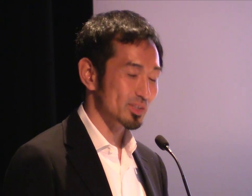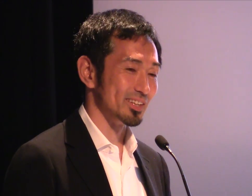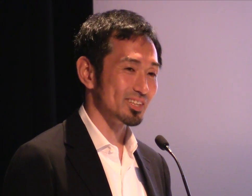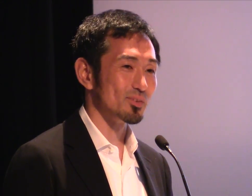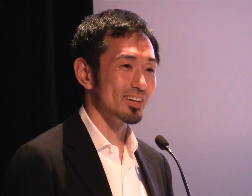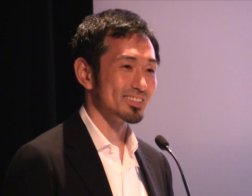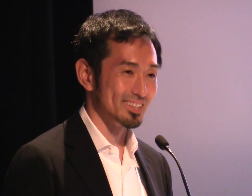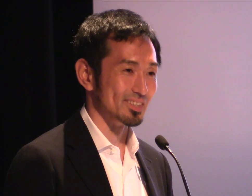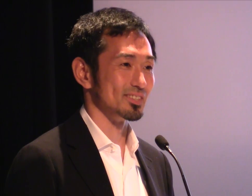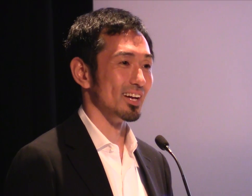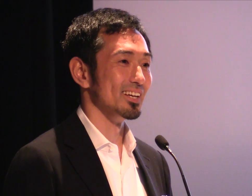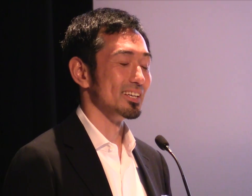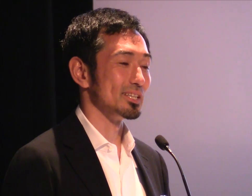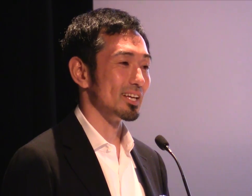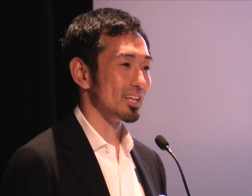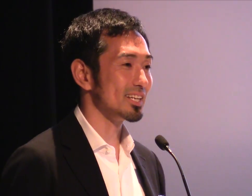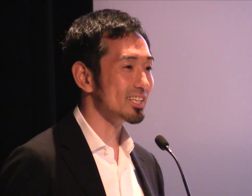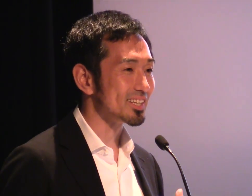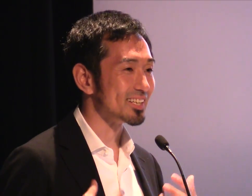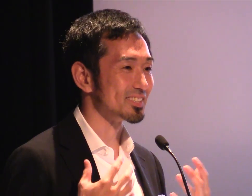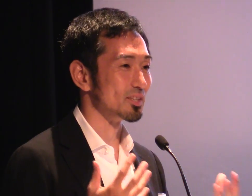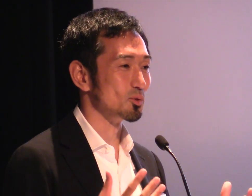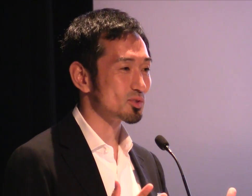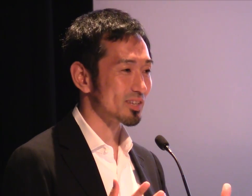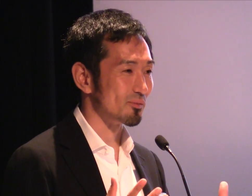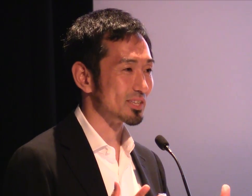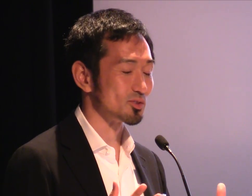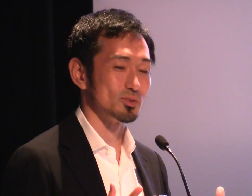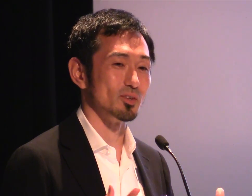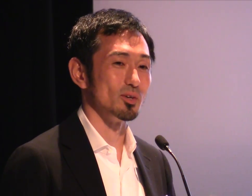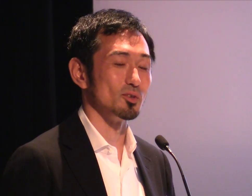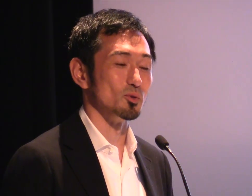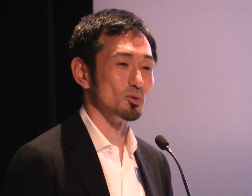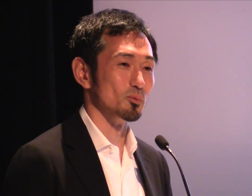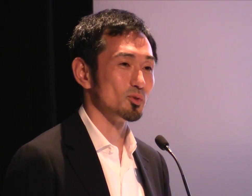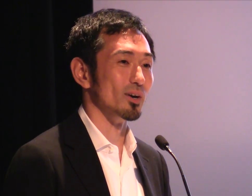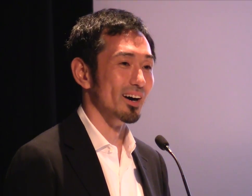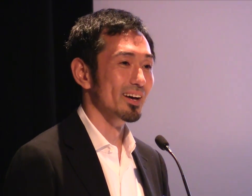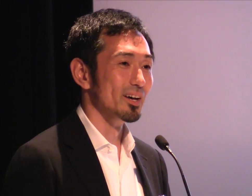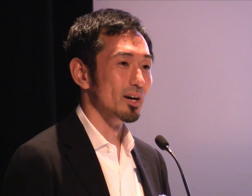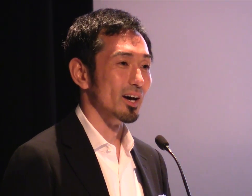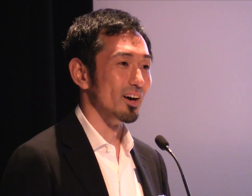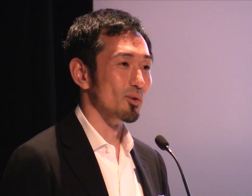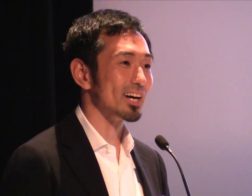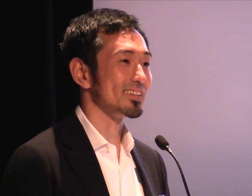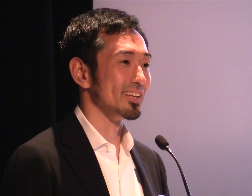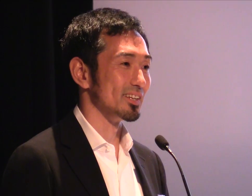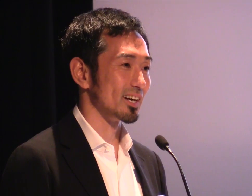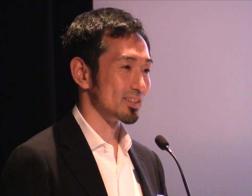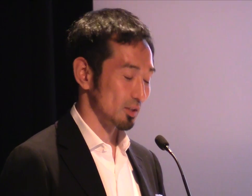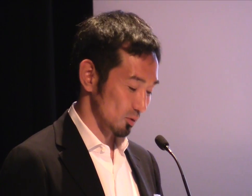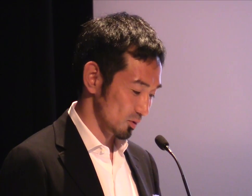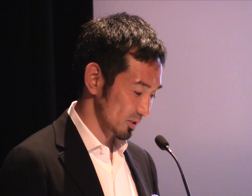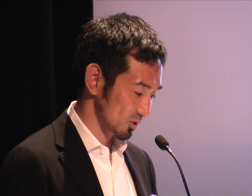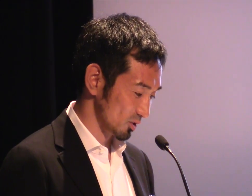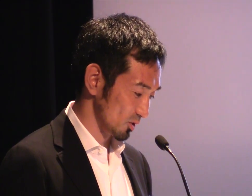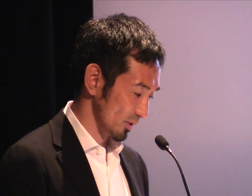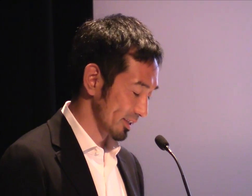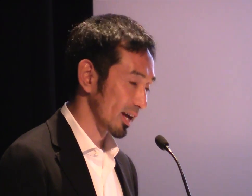できませんでした。一体何に対してどっちがまっすぐなのかということを僕は分かっていなかったという気づきを得た